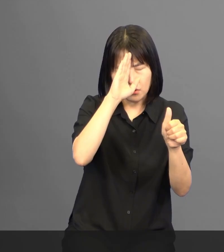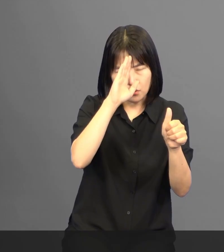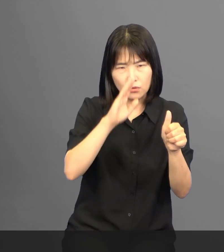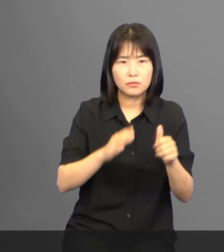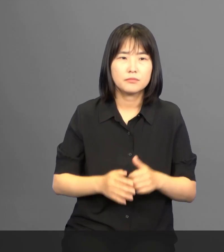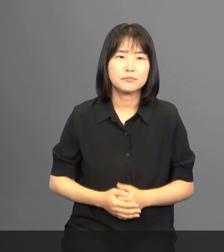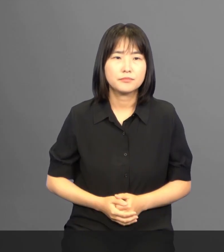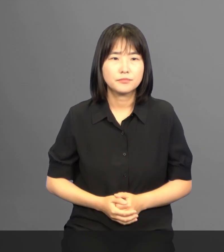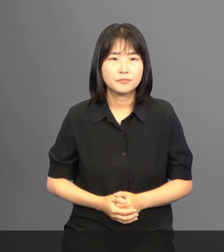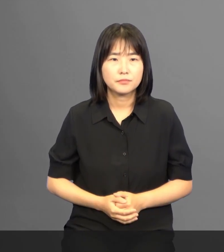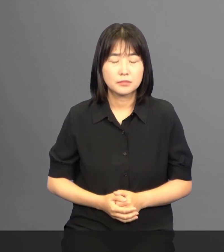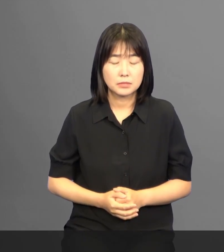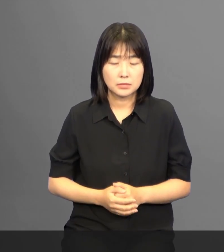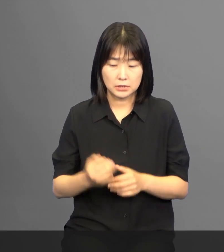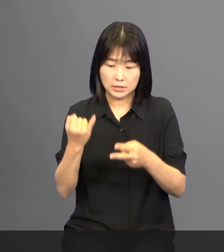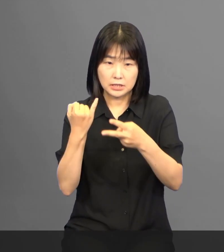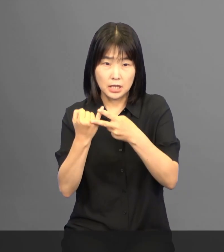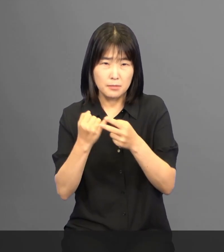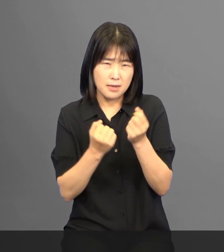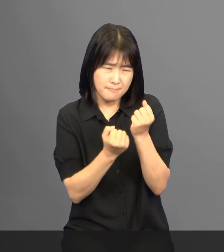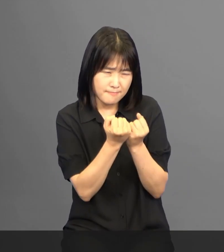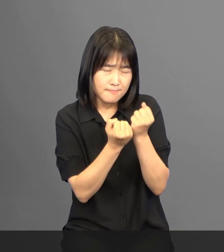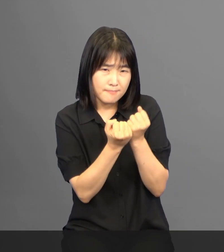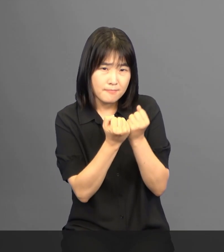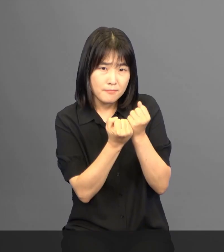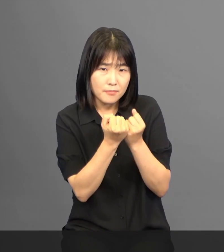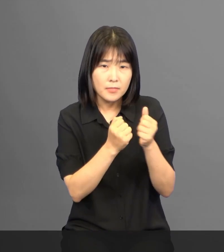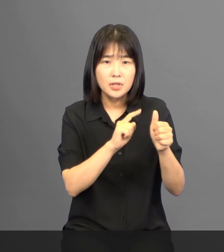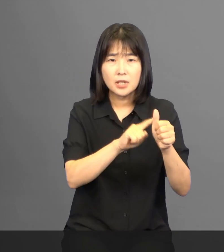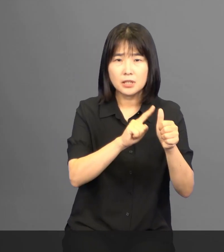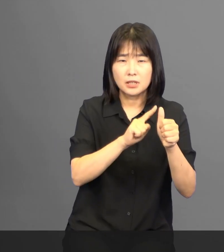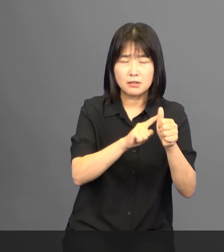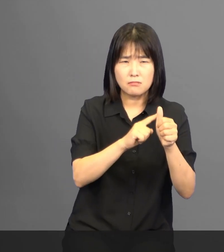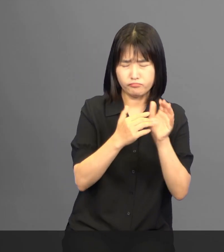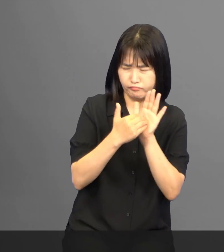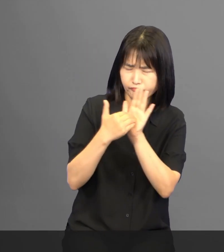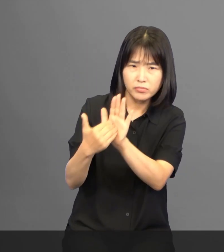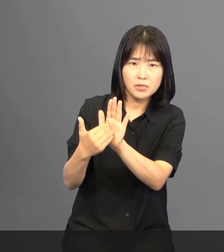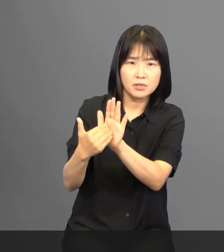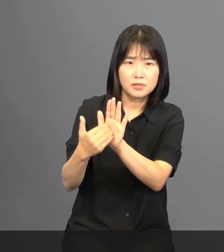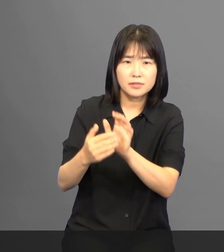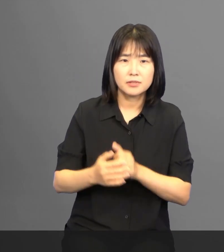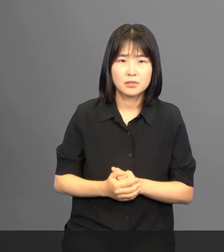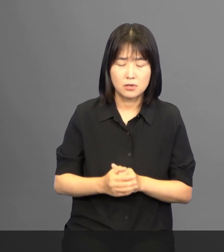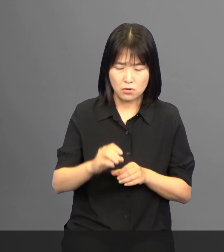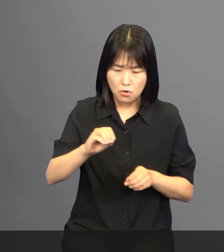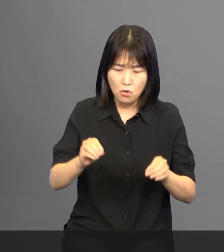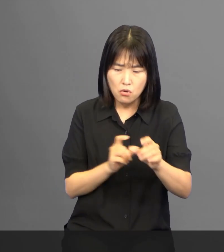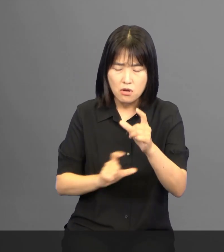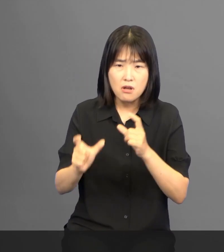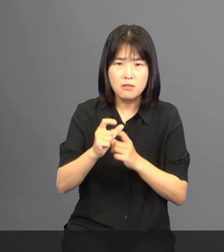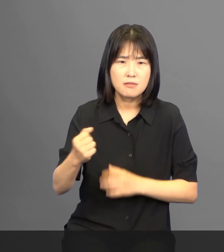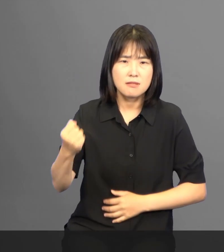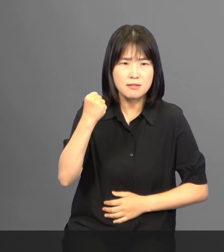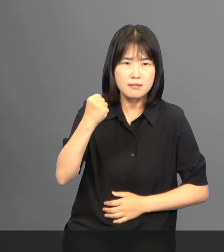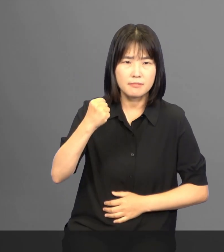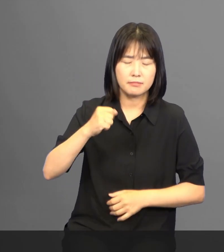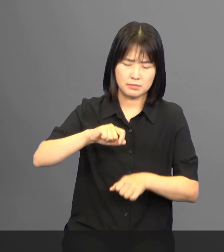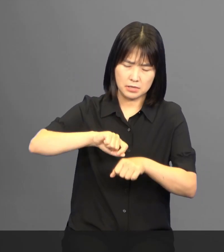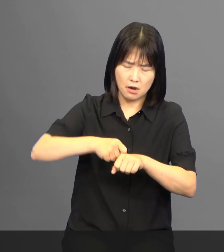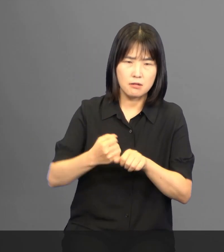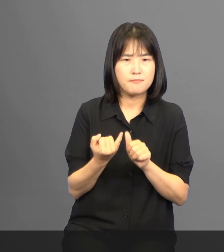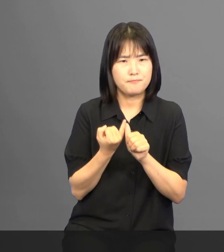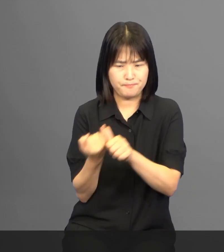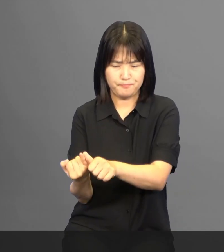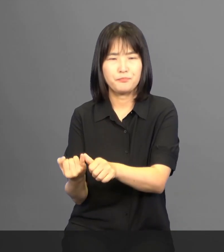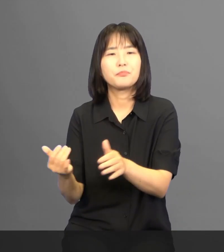나고 말았다. 다말이 이렇게까지 말하는데도 암논은 다말이 애원하는 소리를 들으려고 하지도 않고